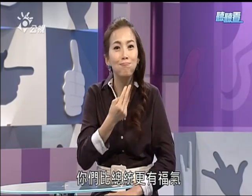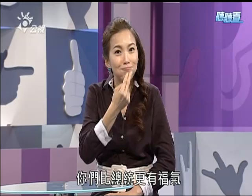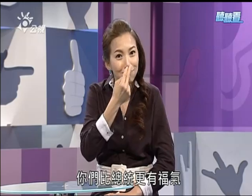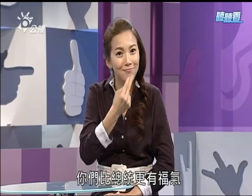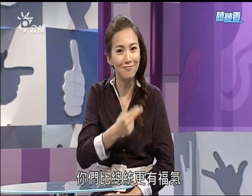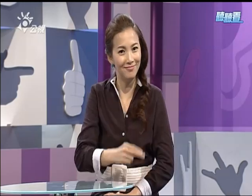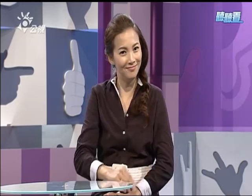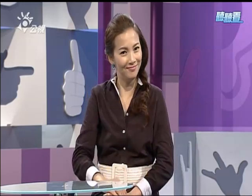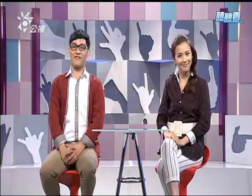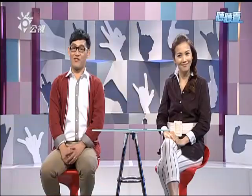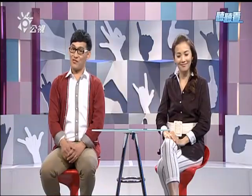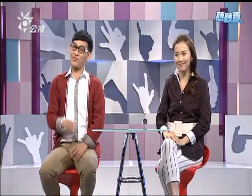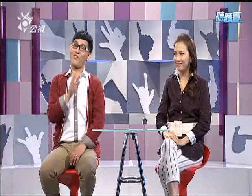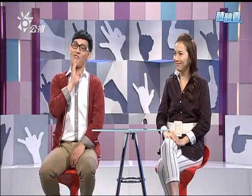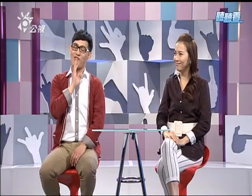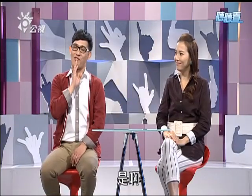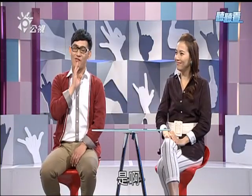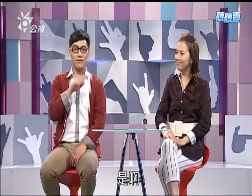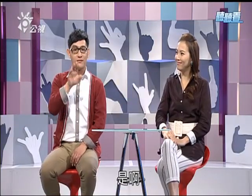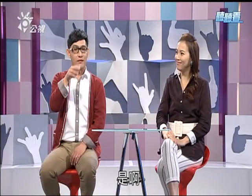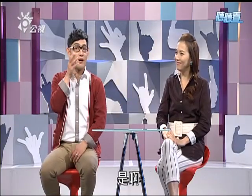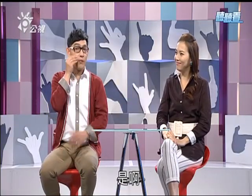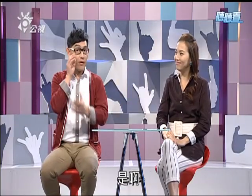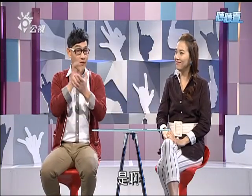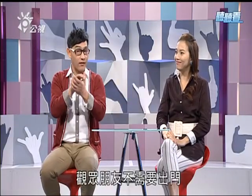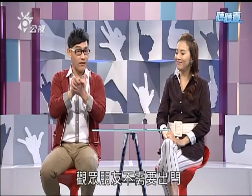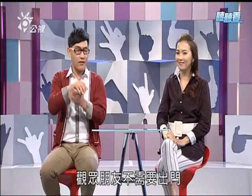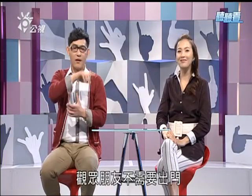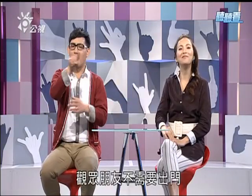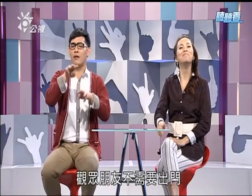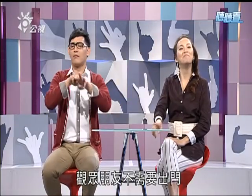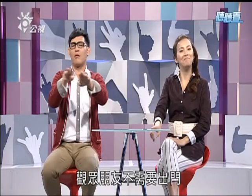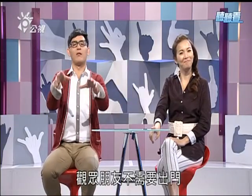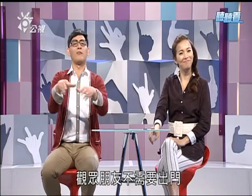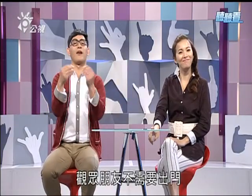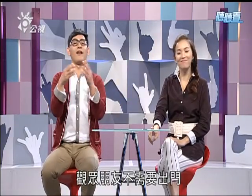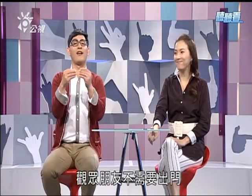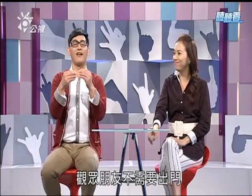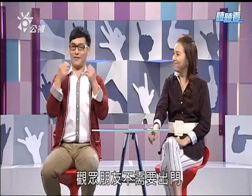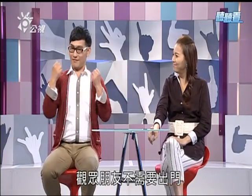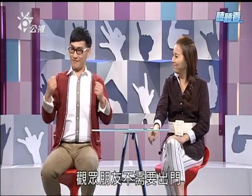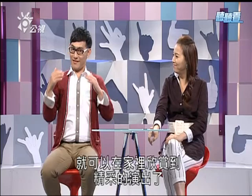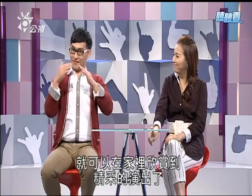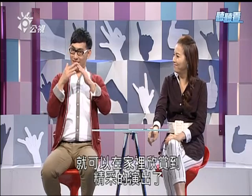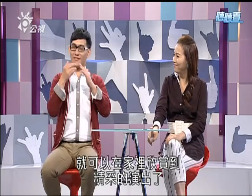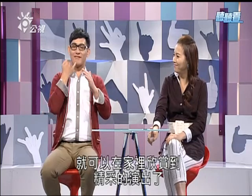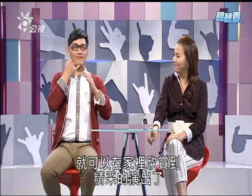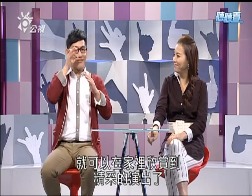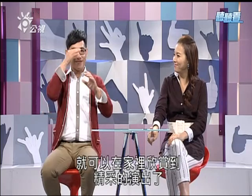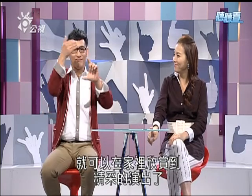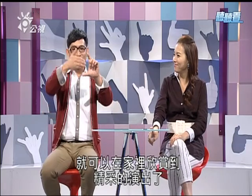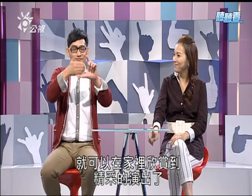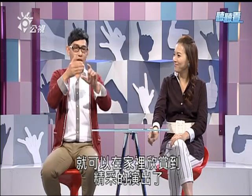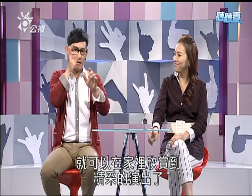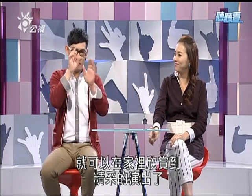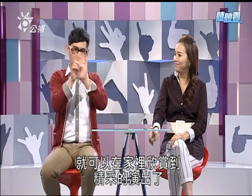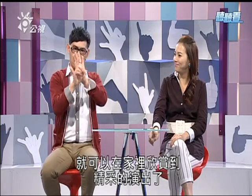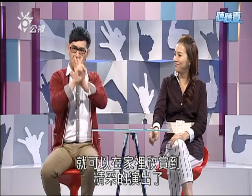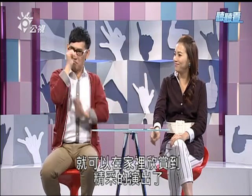气。 嗯，是啊，观众朋友不需要出门就可以在家里欣赏到精彩的演